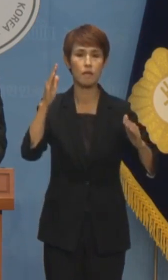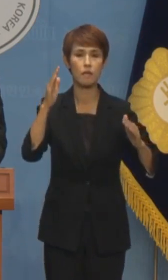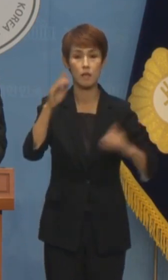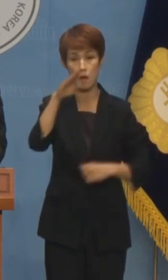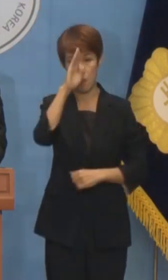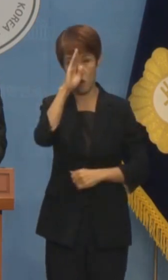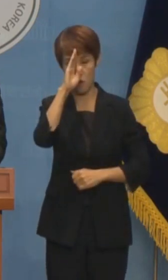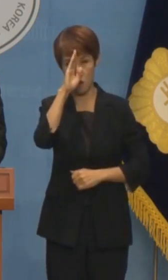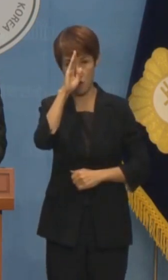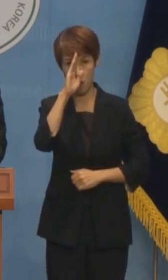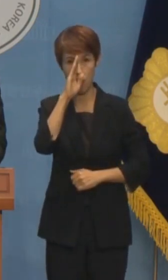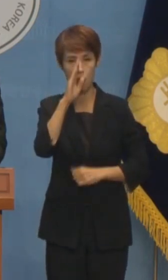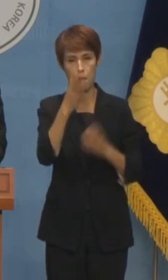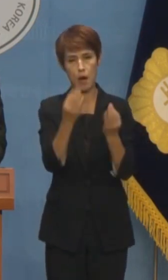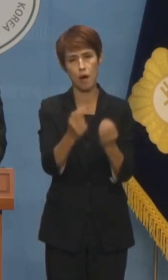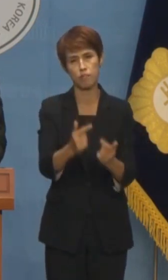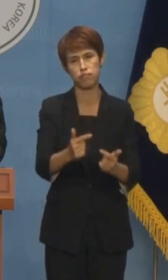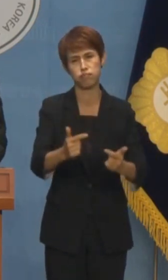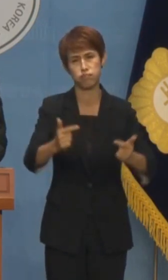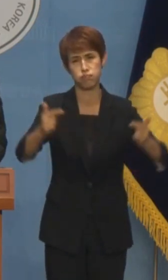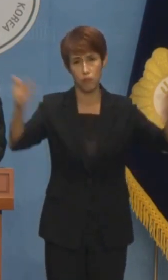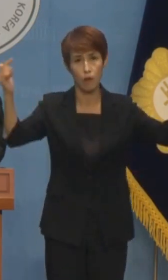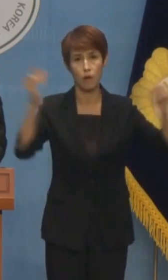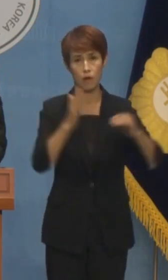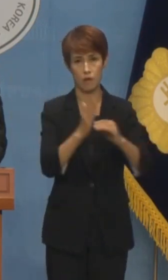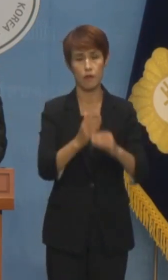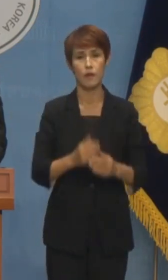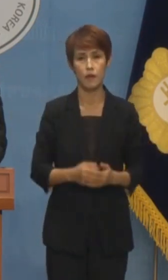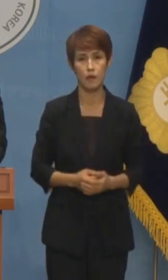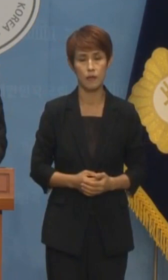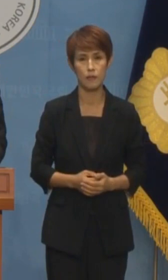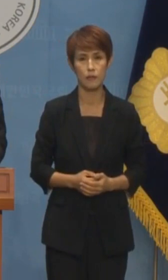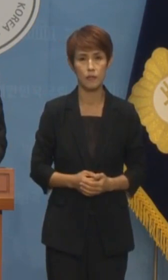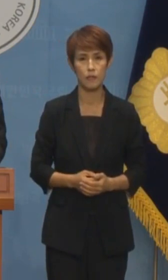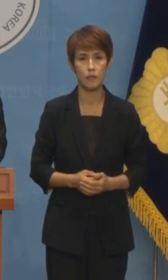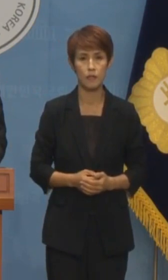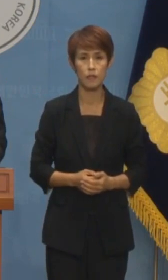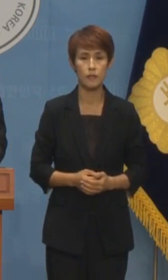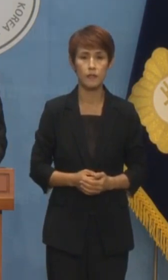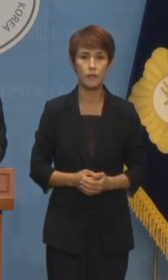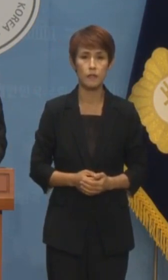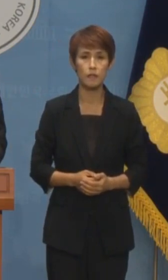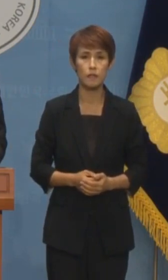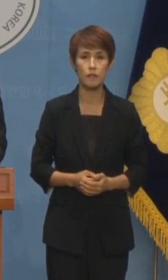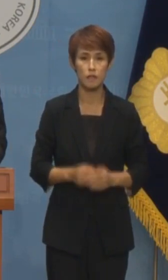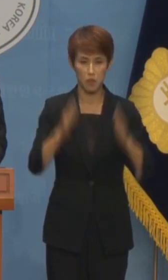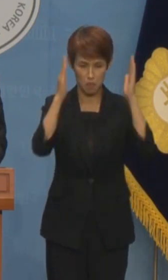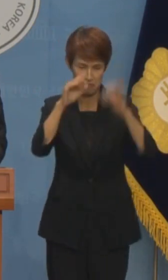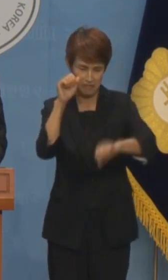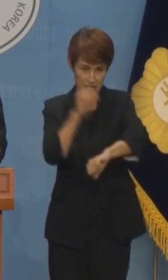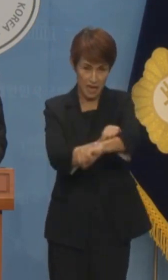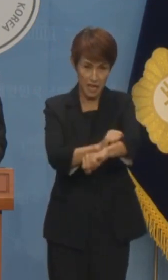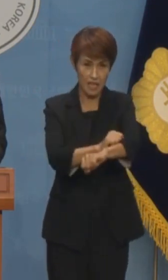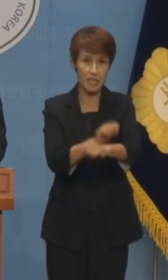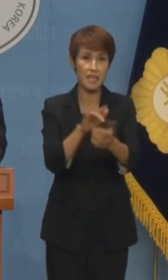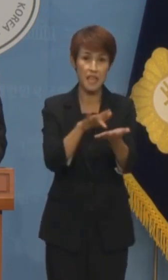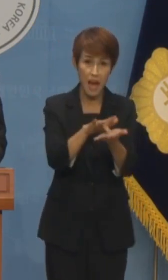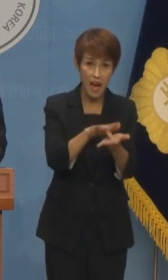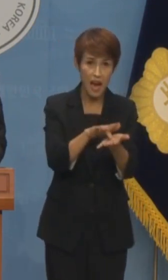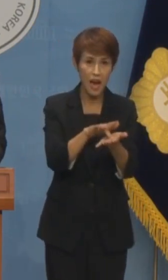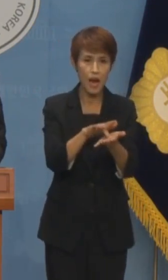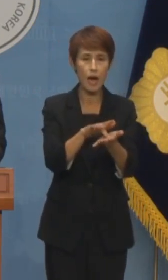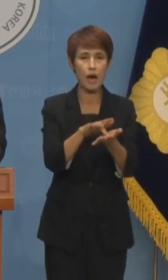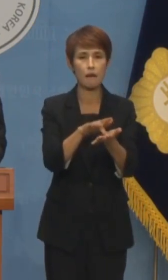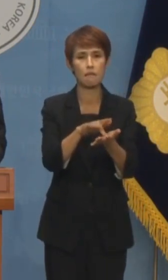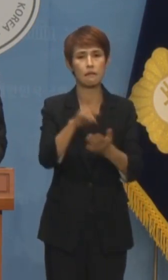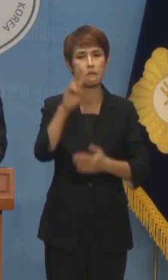진료율 상승이 두드러지고 있습니다. 이와 같은 통계는 공부 잘하는 약 혹은 집중력을